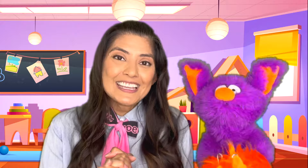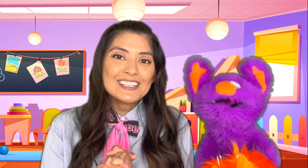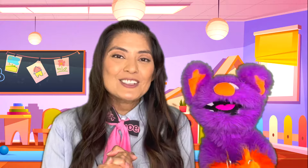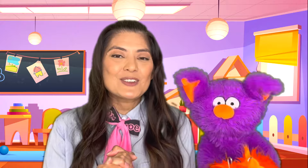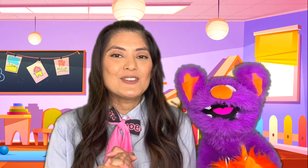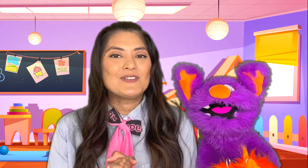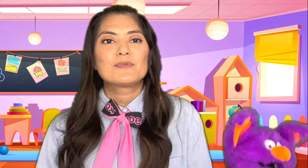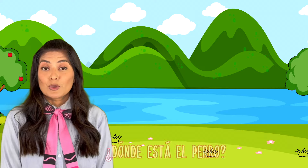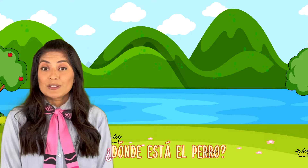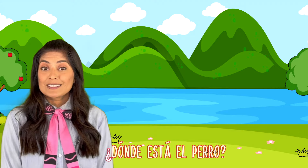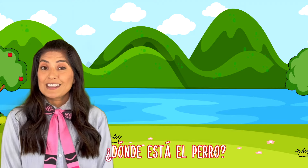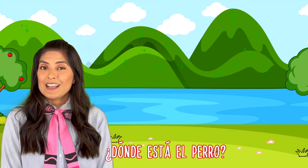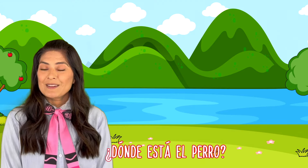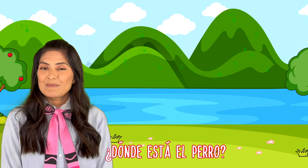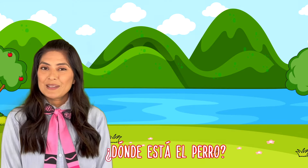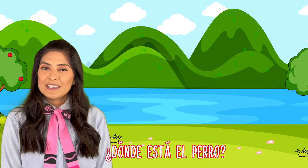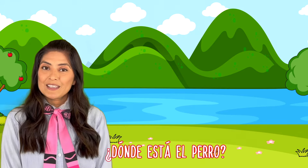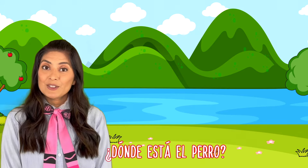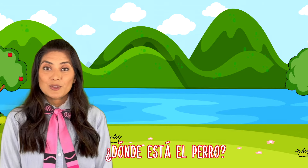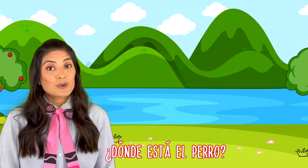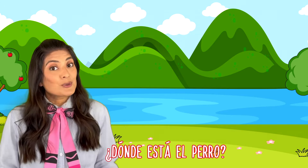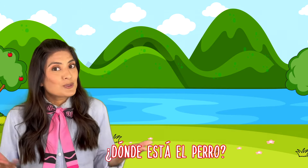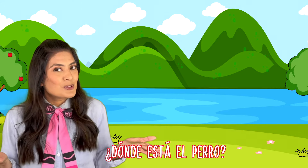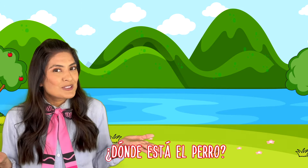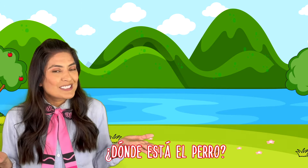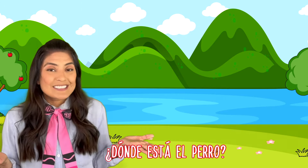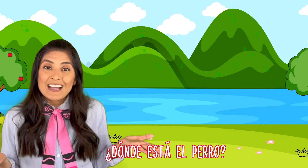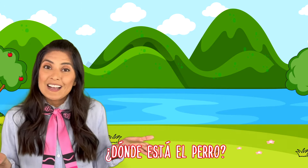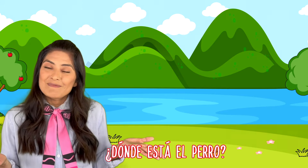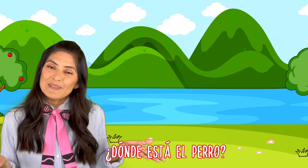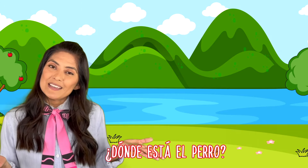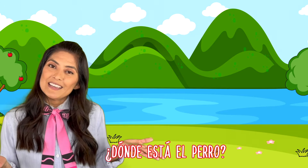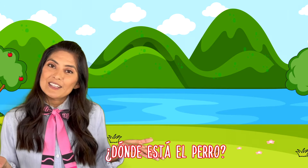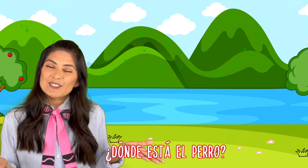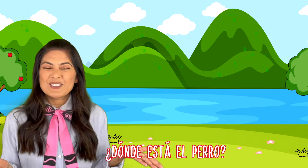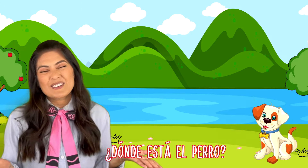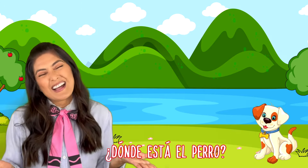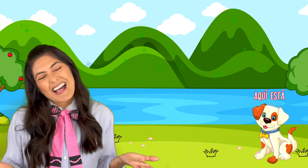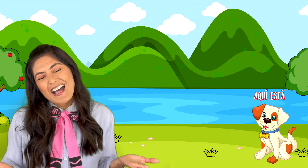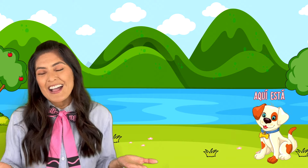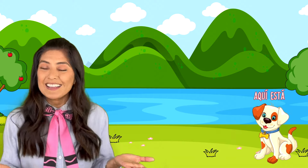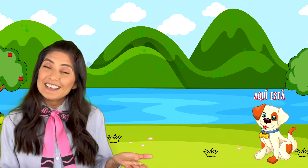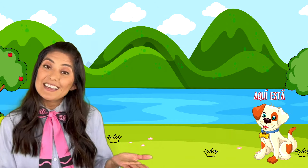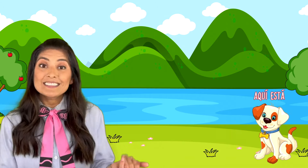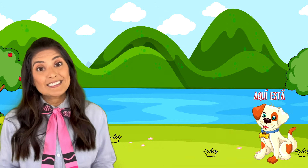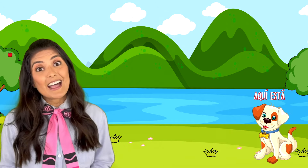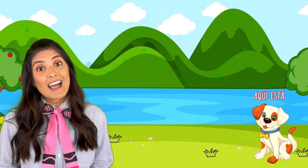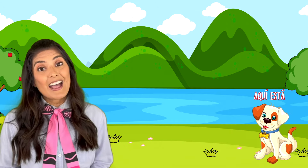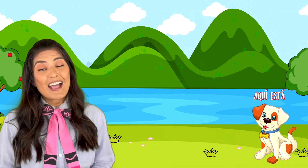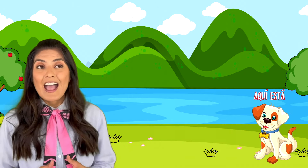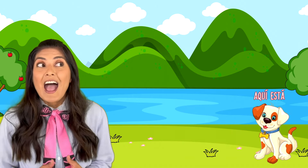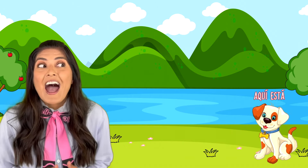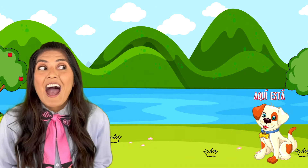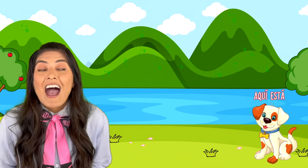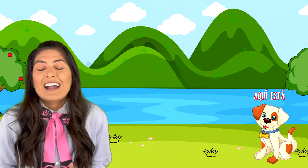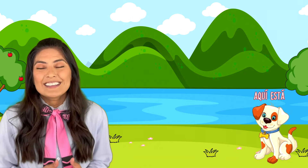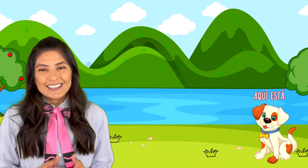Bien hecho. ¿Dónde está el perro? ¿Dónde está el perro? Aquí está, aquí